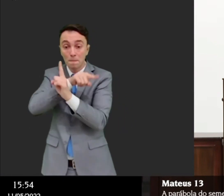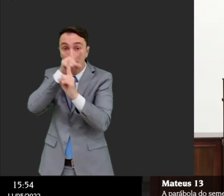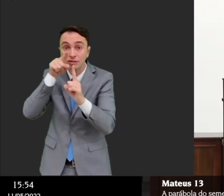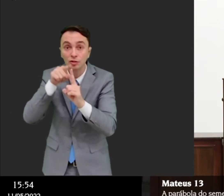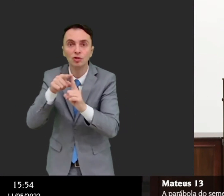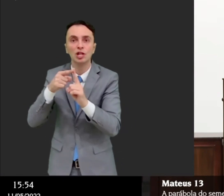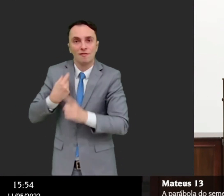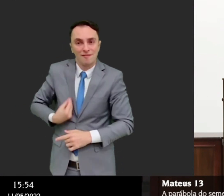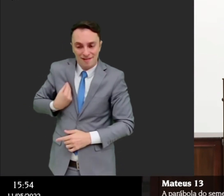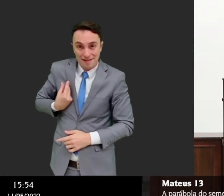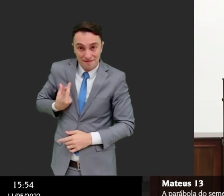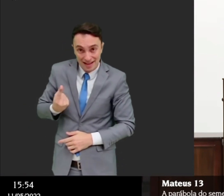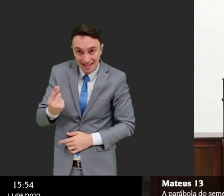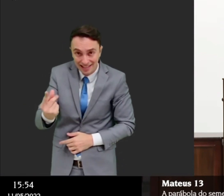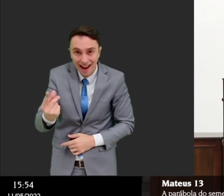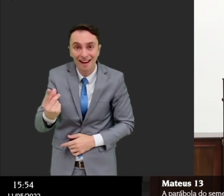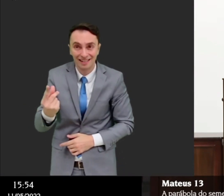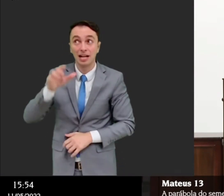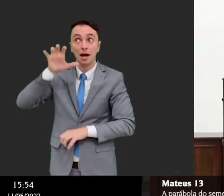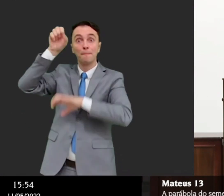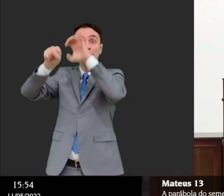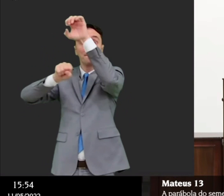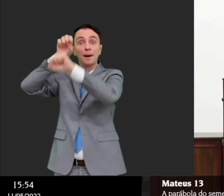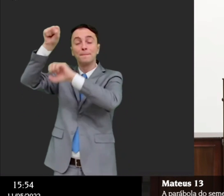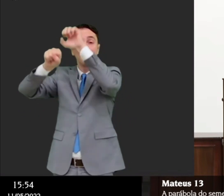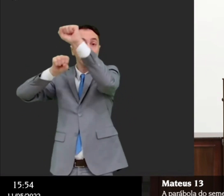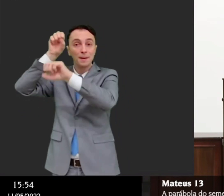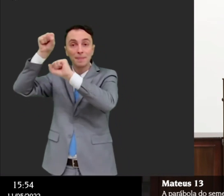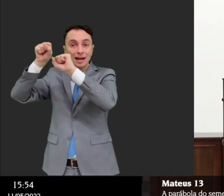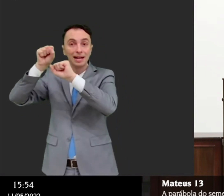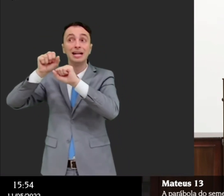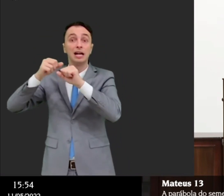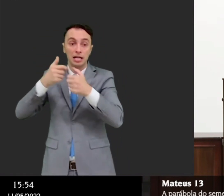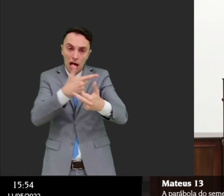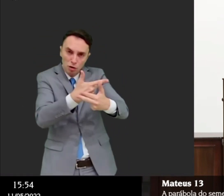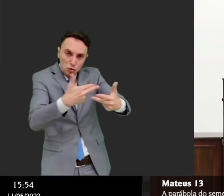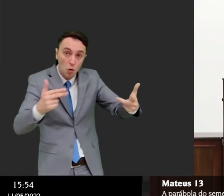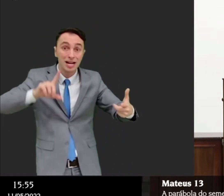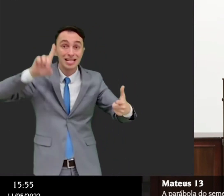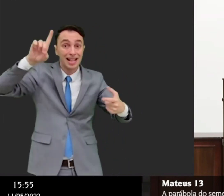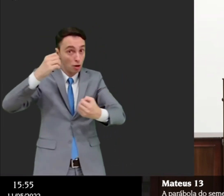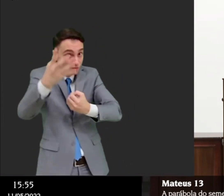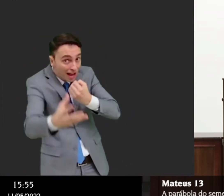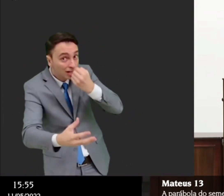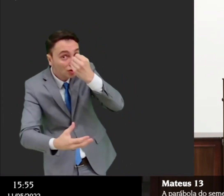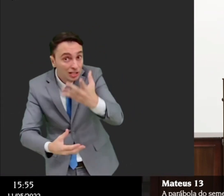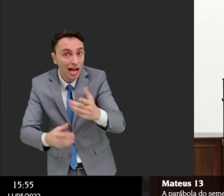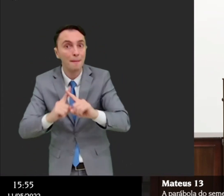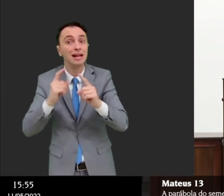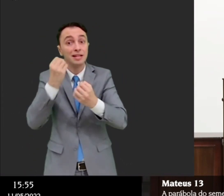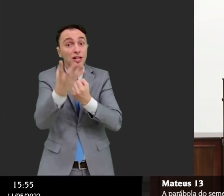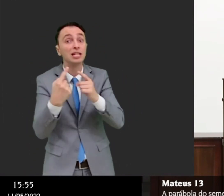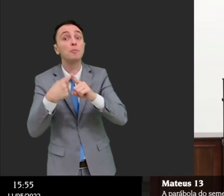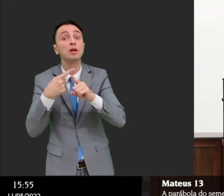acrescentadas. Quando fala acrescentada, é porque você já tem. É porque você já tem bênção de Deus. Mas em